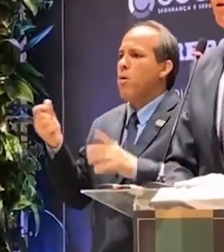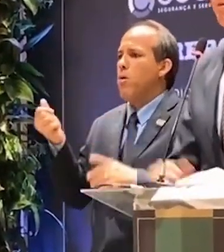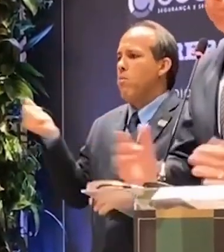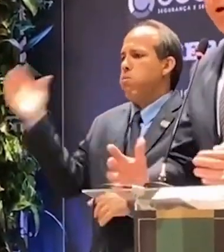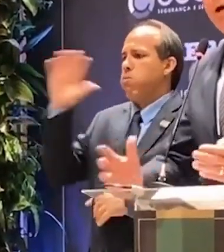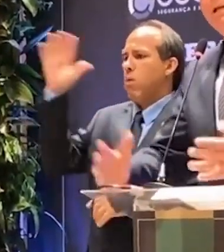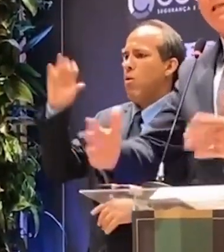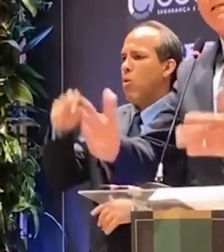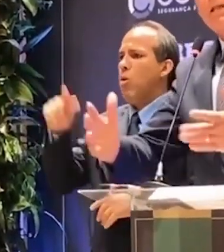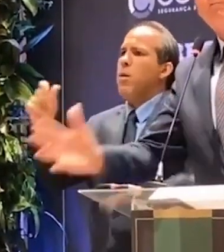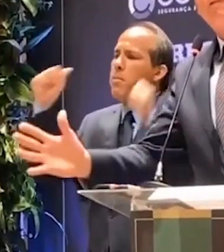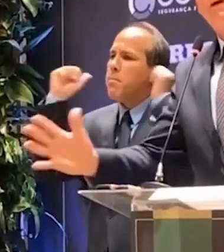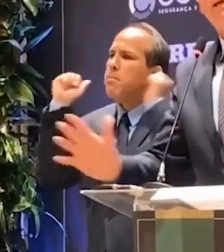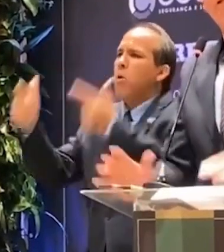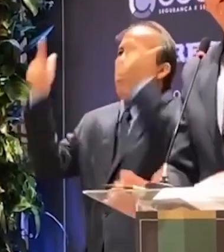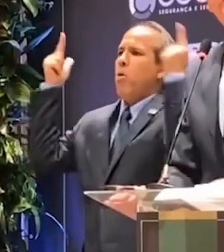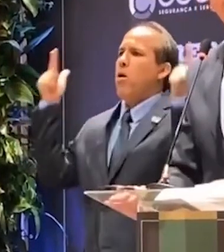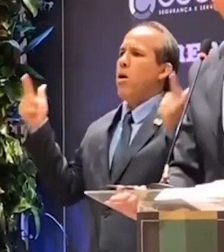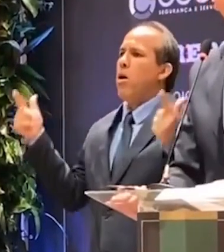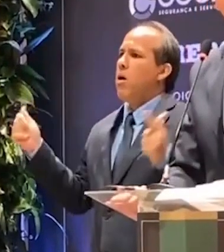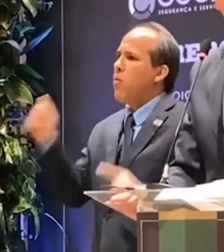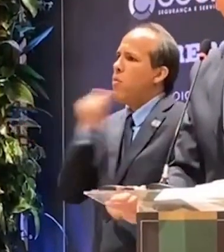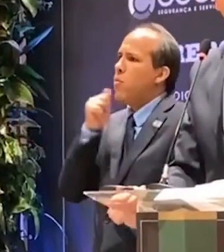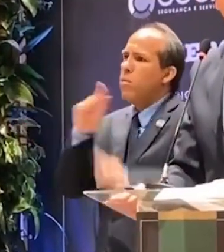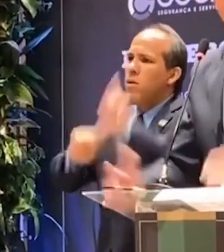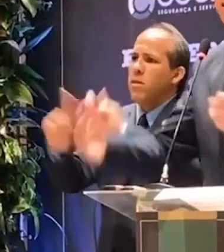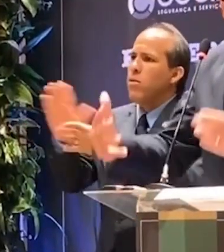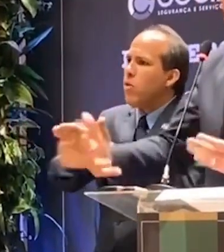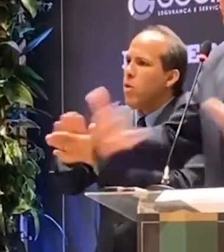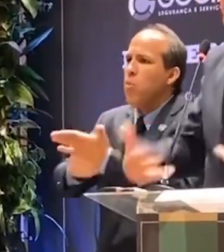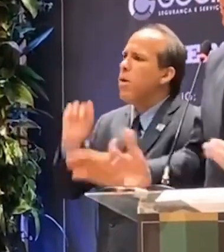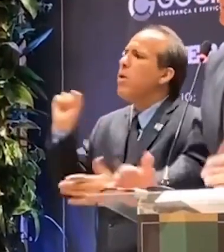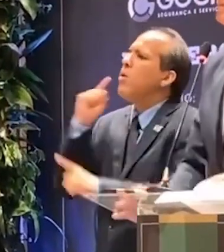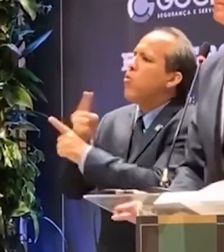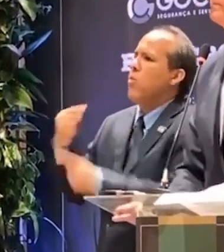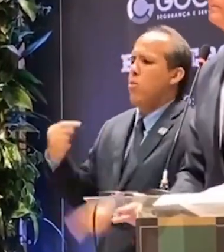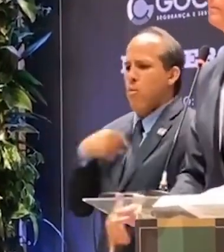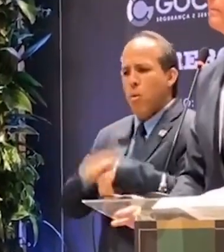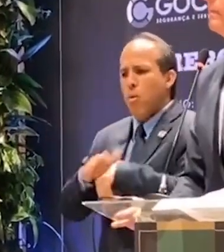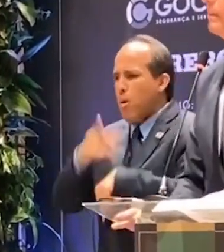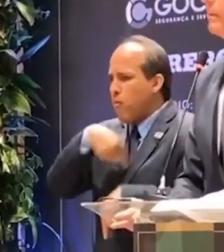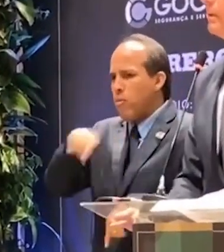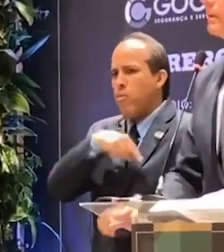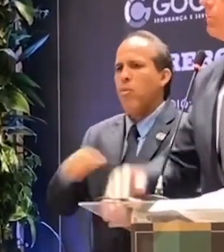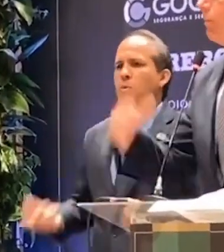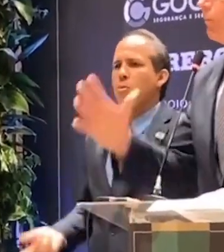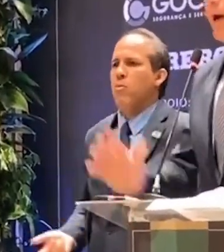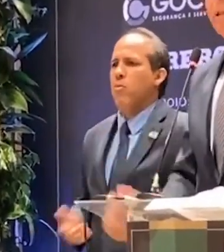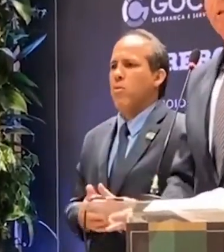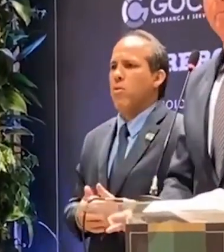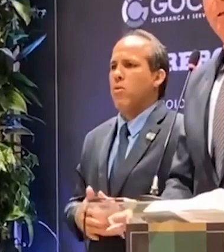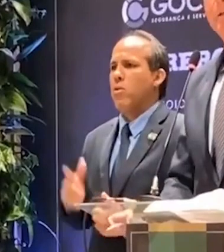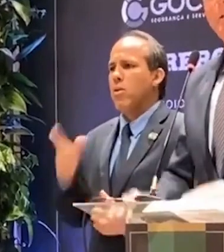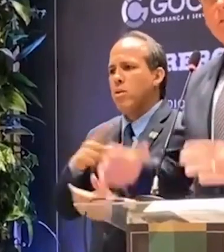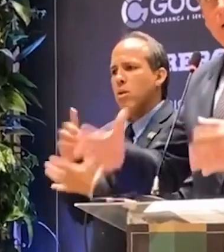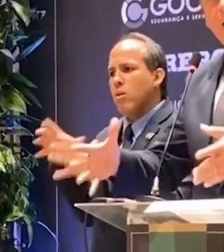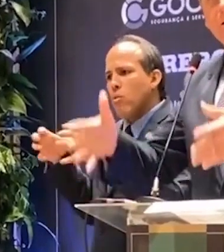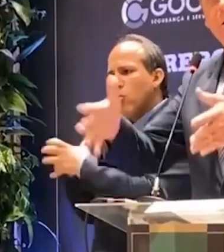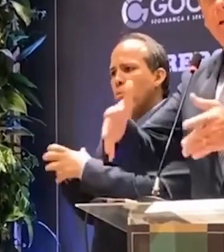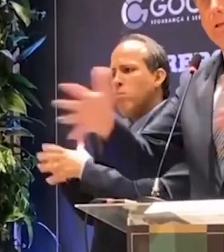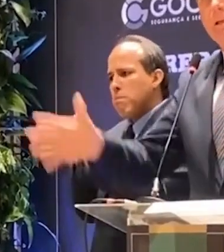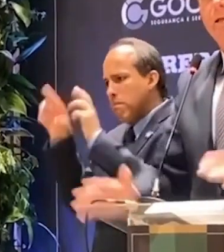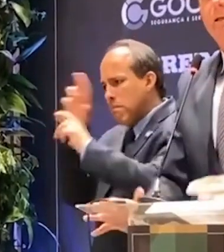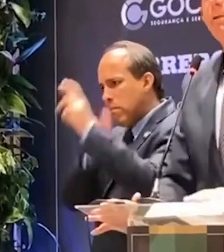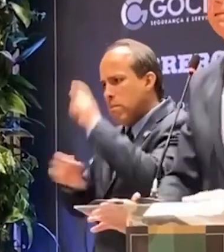ônibus. Porra, nem a licitação foi feita ainda. E quem descobriu fomos nós. Nós temos compliance. Temos